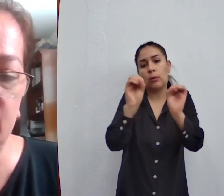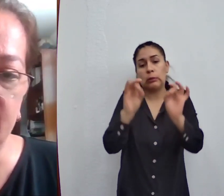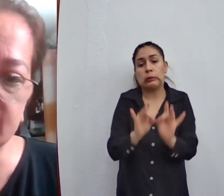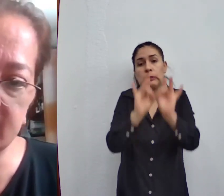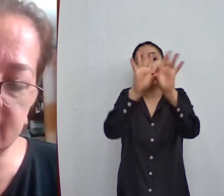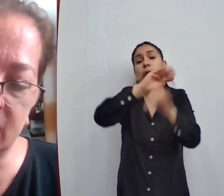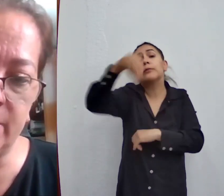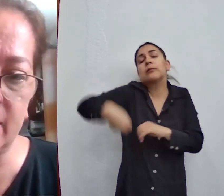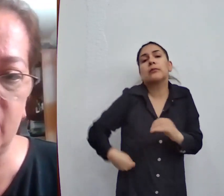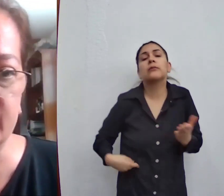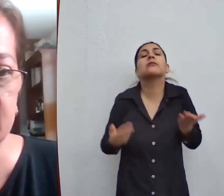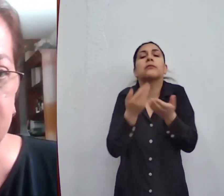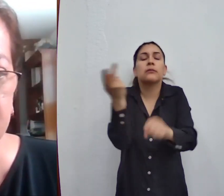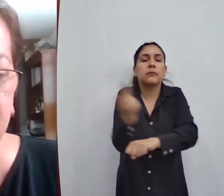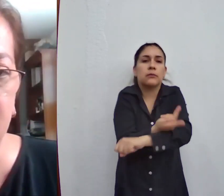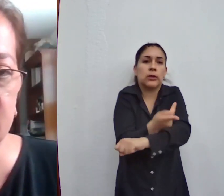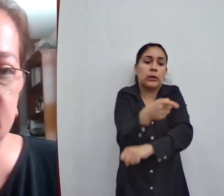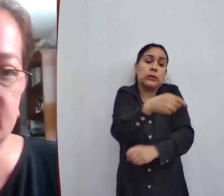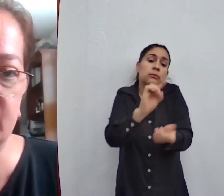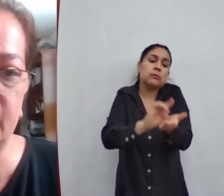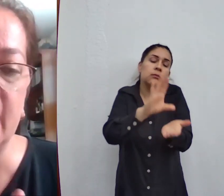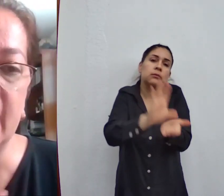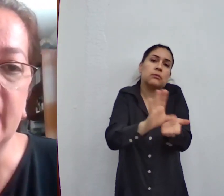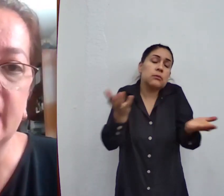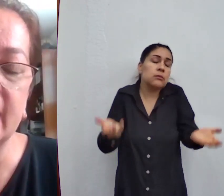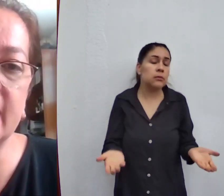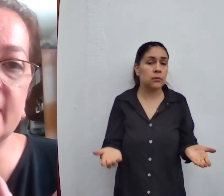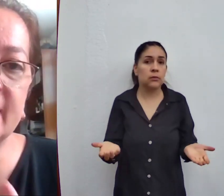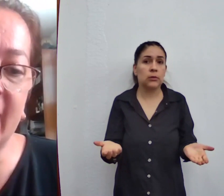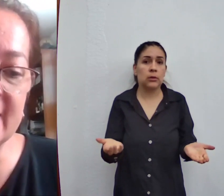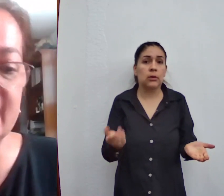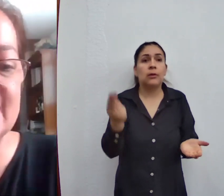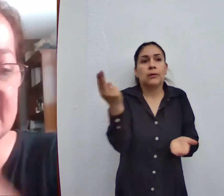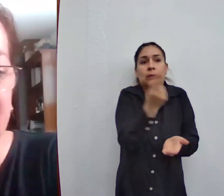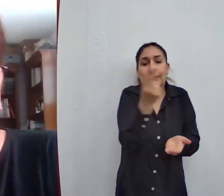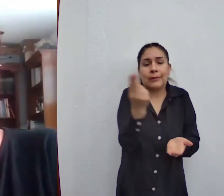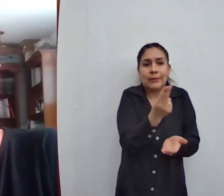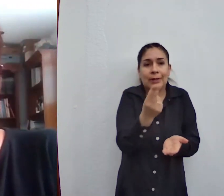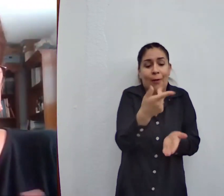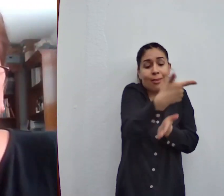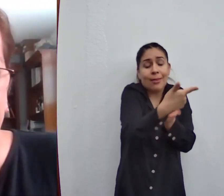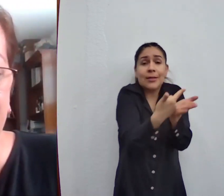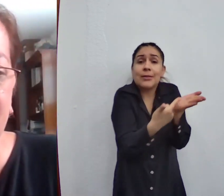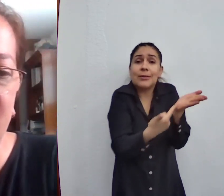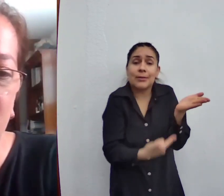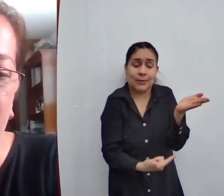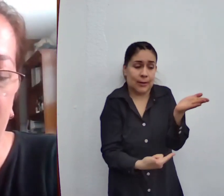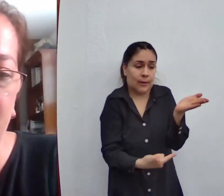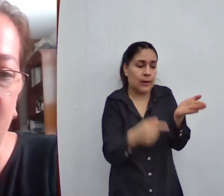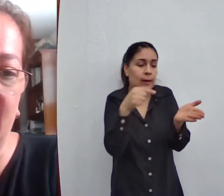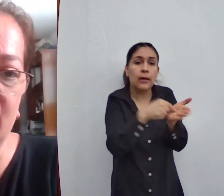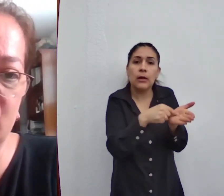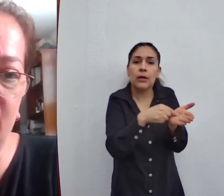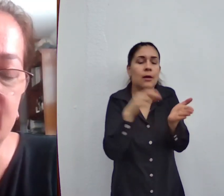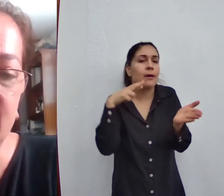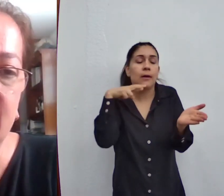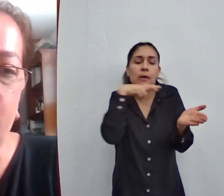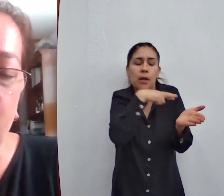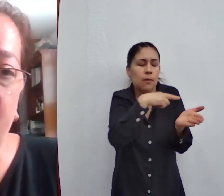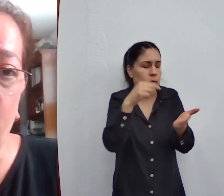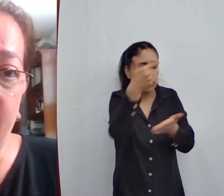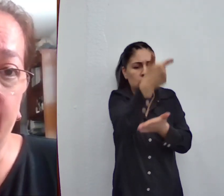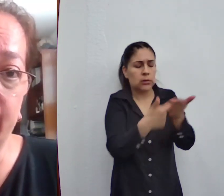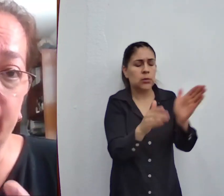este servicio, este es del gobierno, este es de una asociación, y te agilice la manera de llegar a la